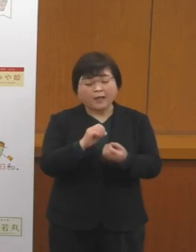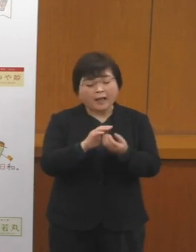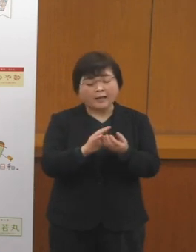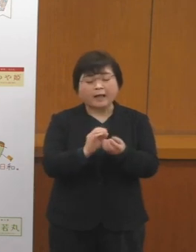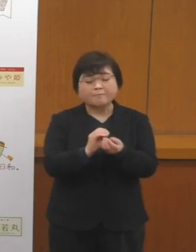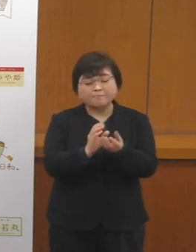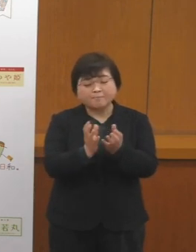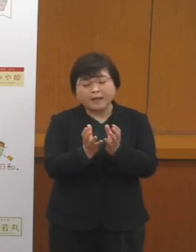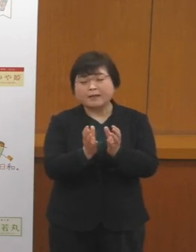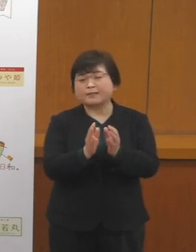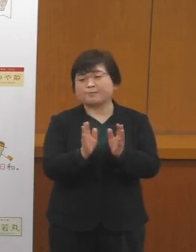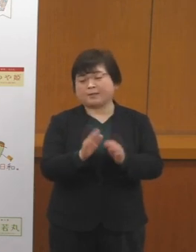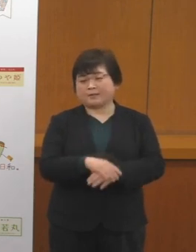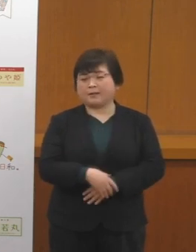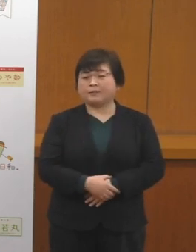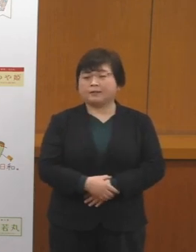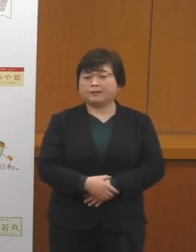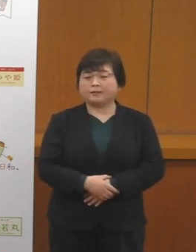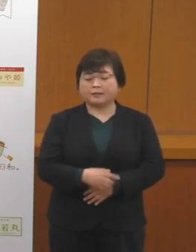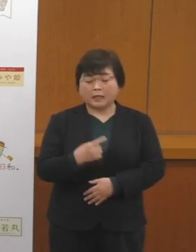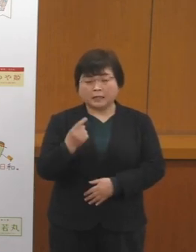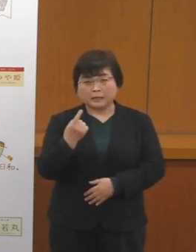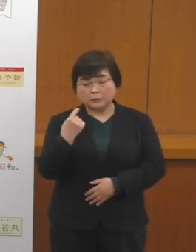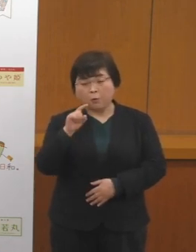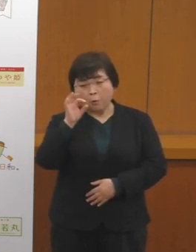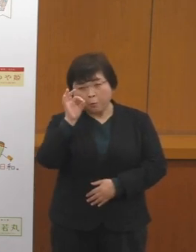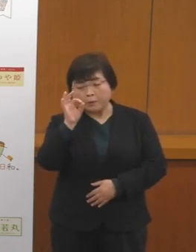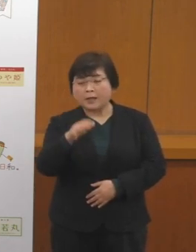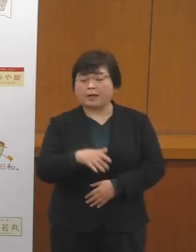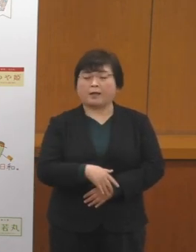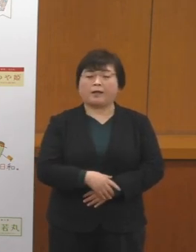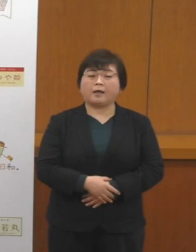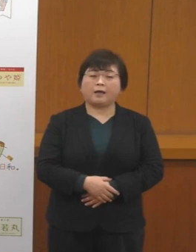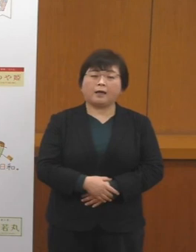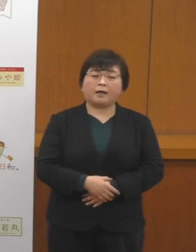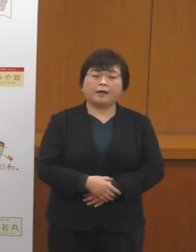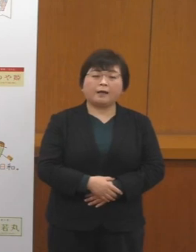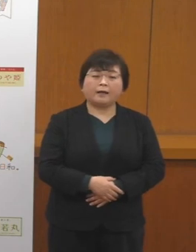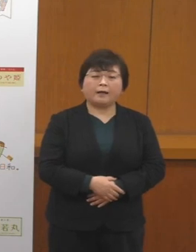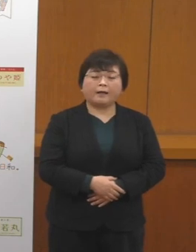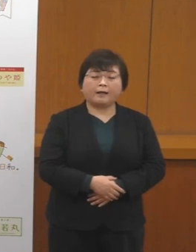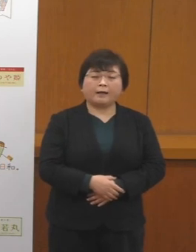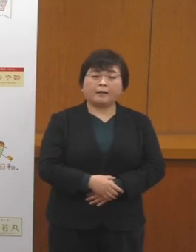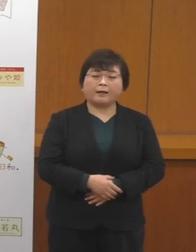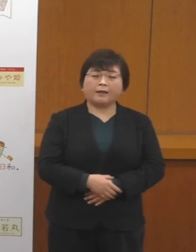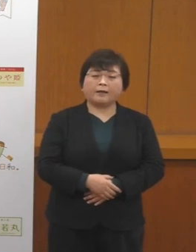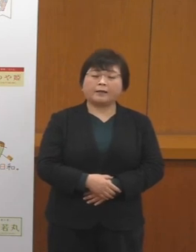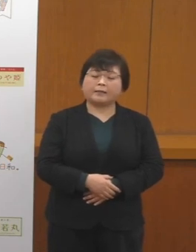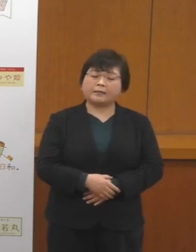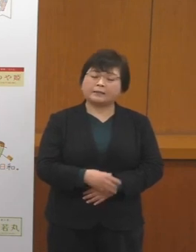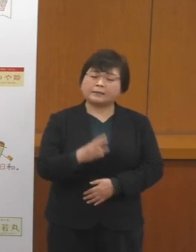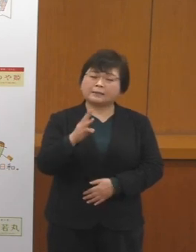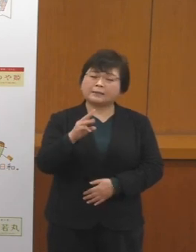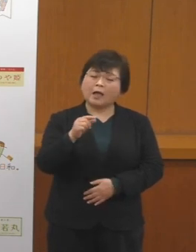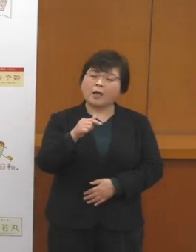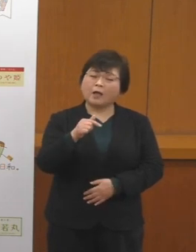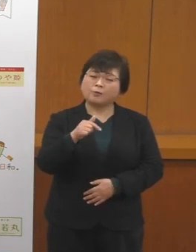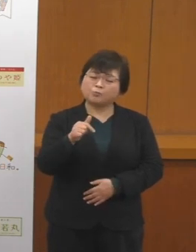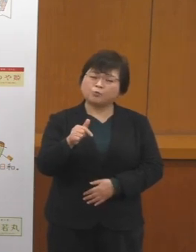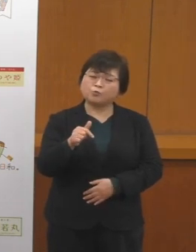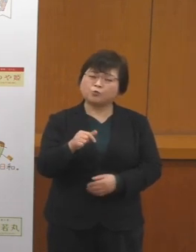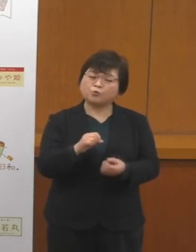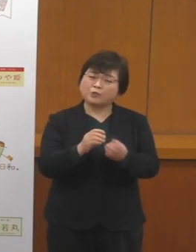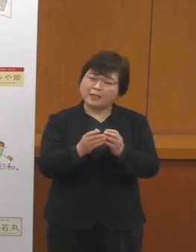が開き始めまして私も昨日見てきたんですけれども3部咲きぐらい